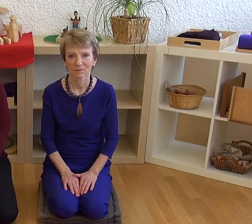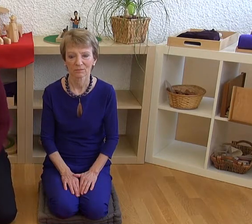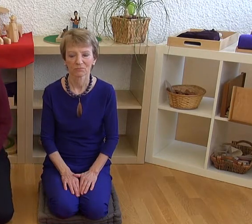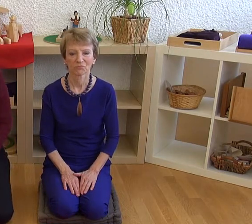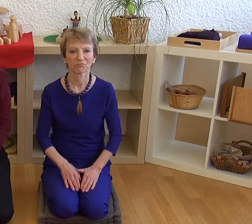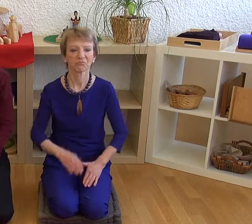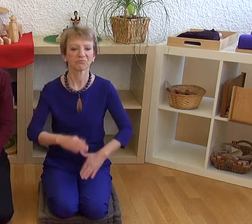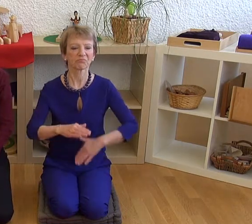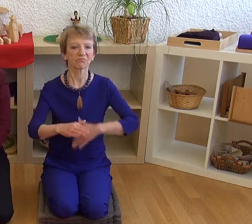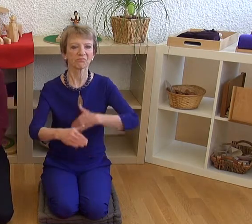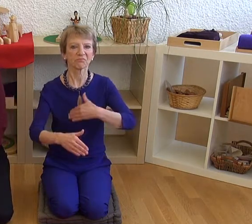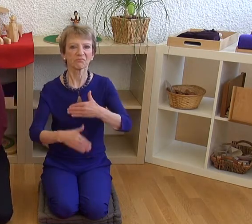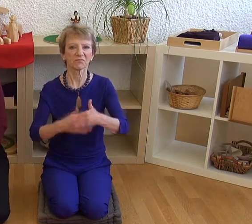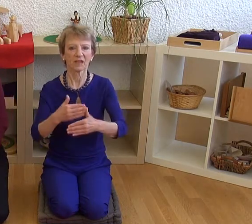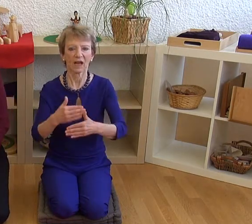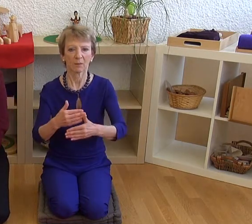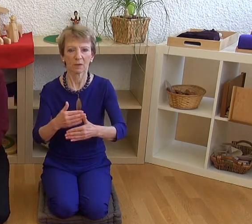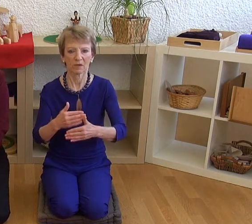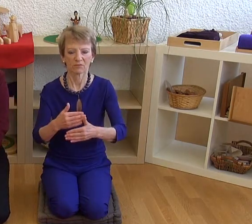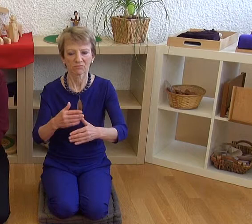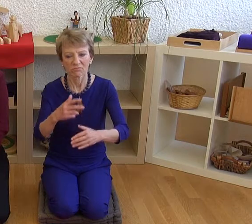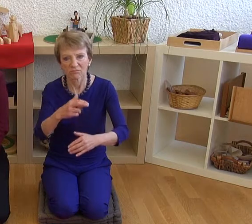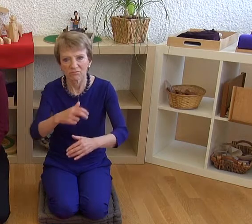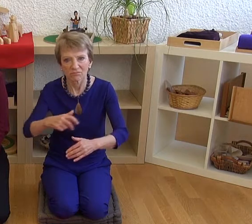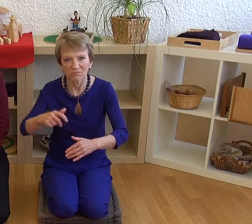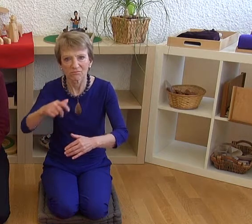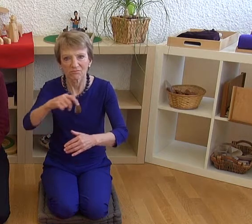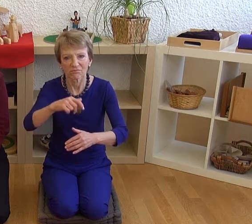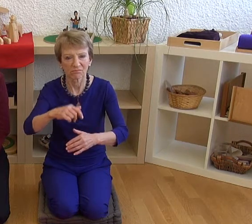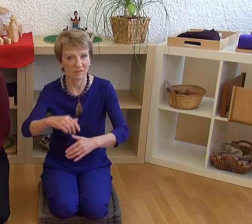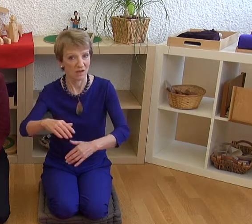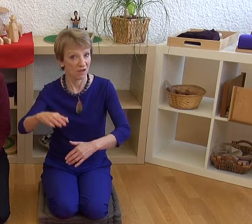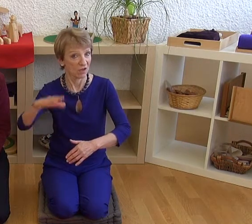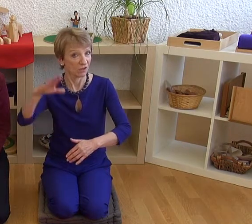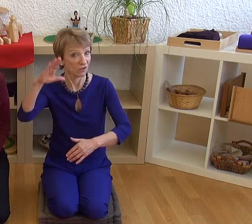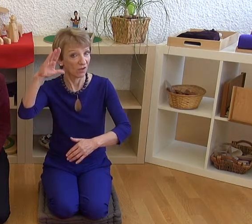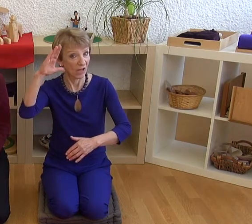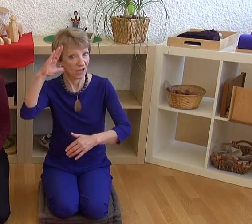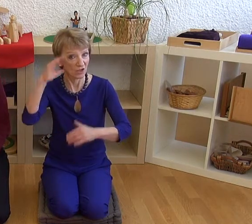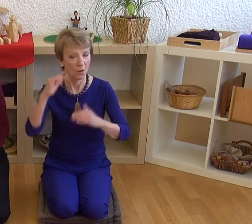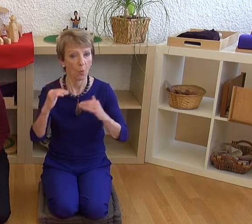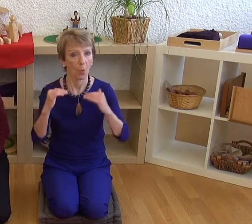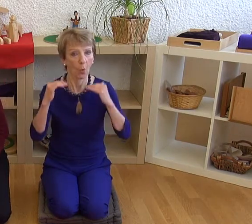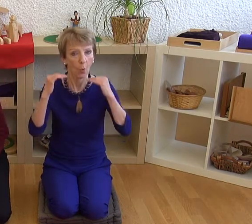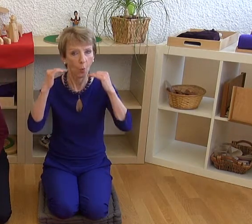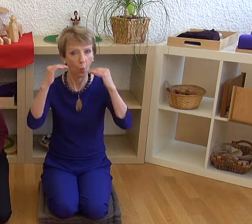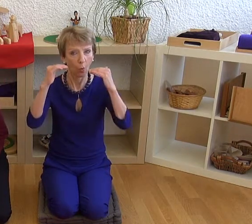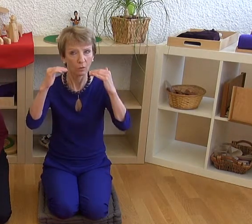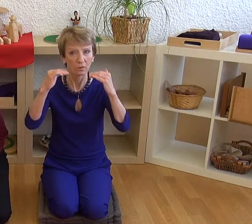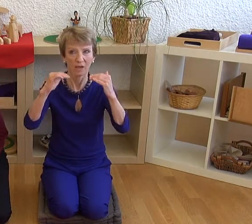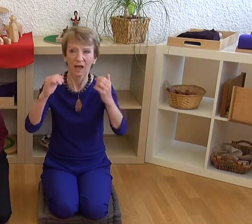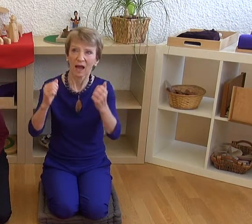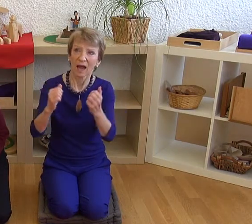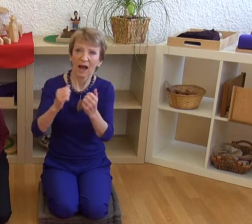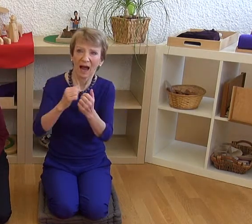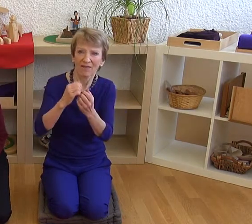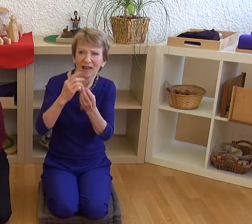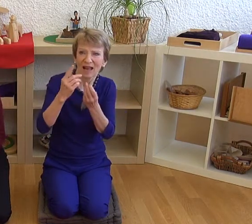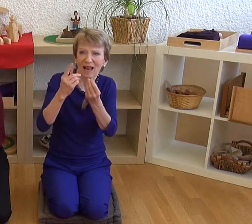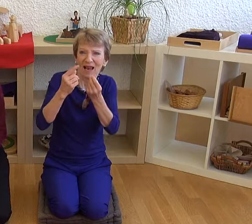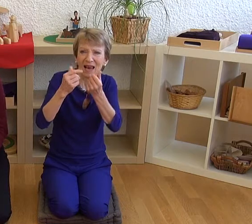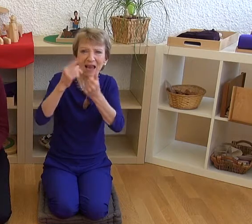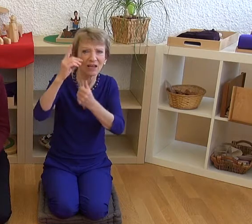Puis ils sont montés dans la chambre haute et, avec l'aide de Dieu, ils ont décidé que